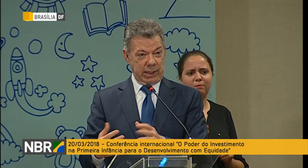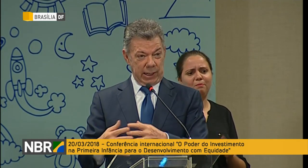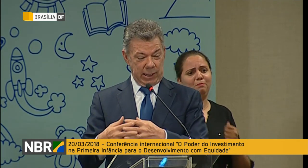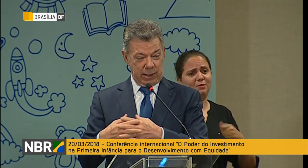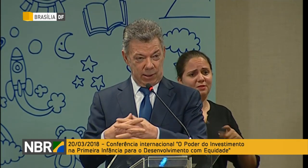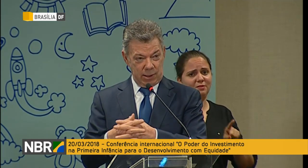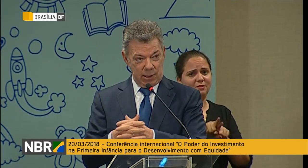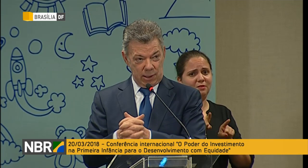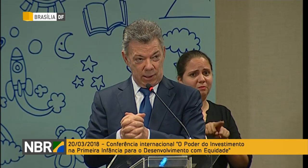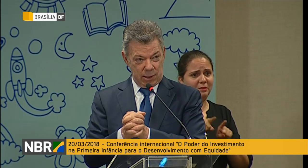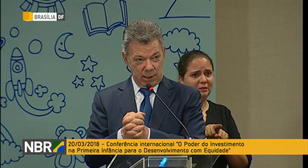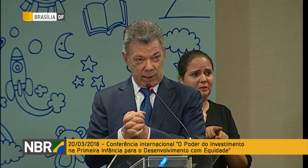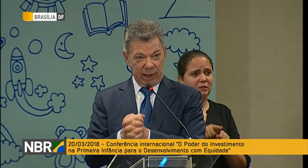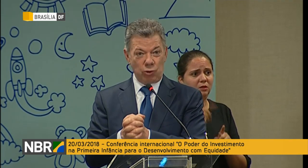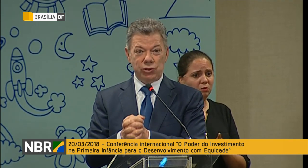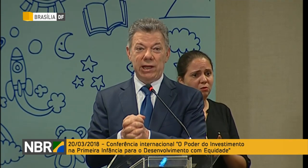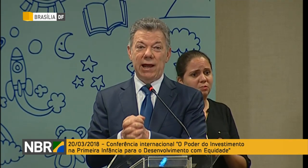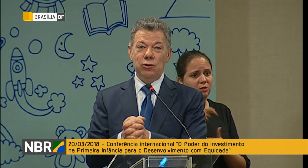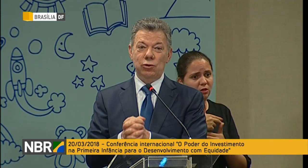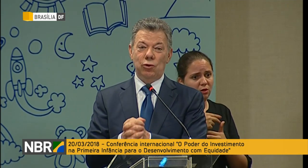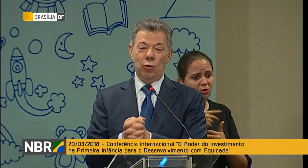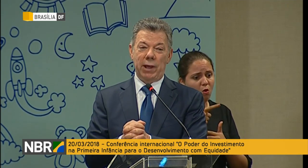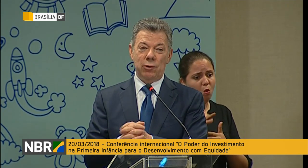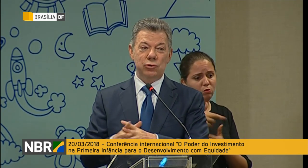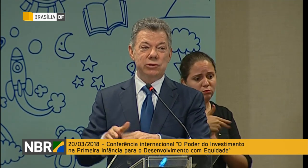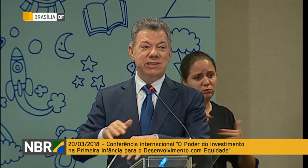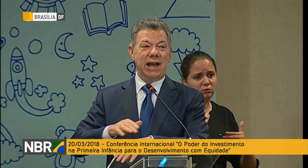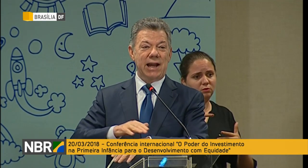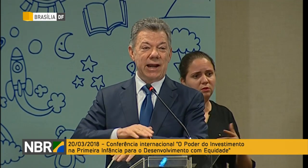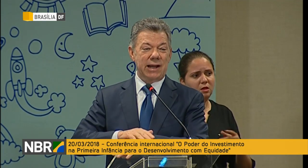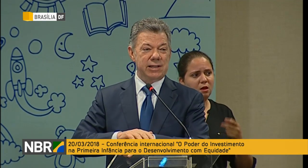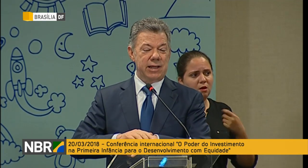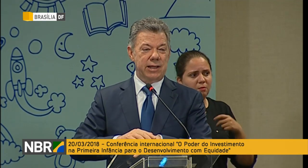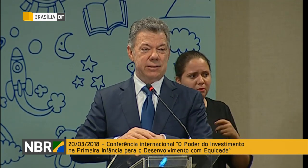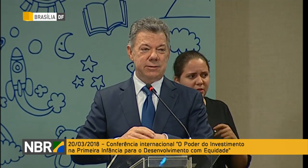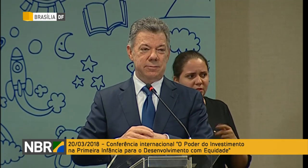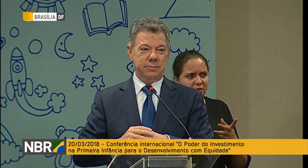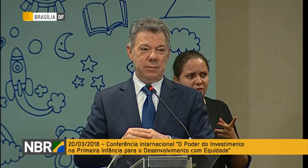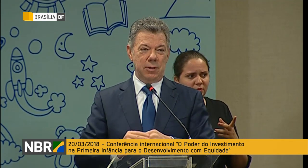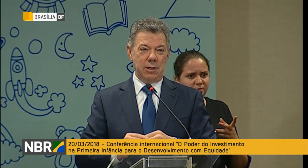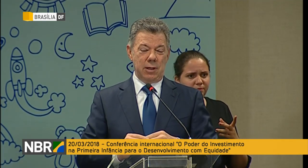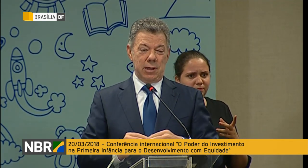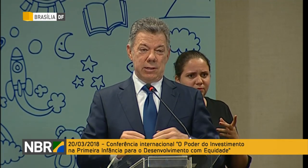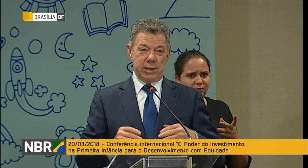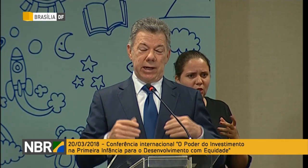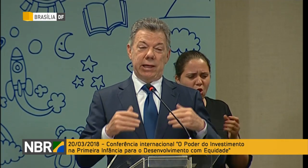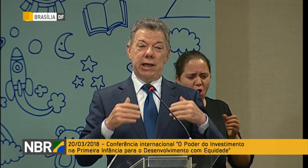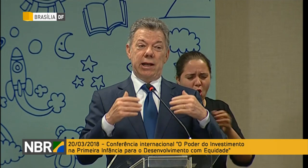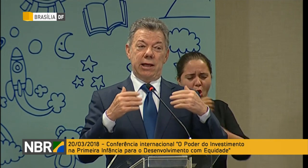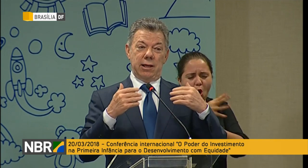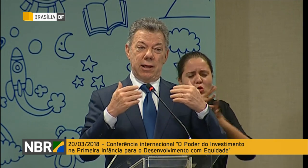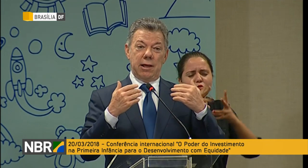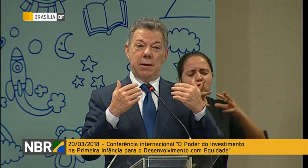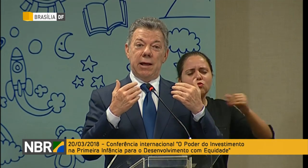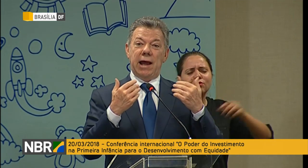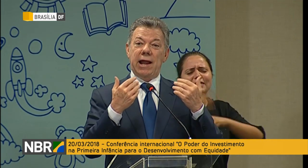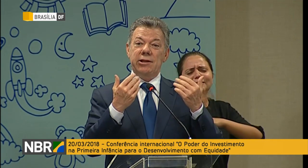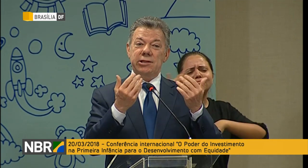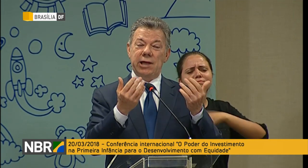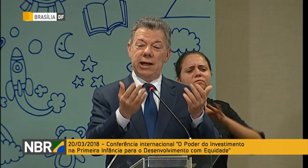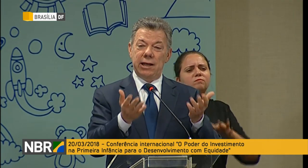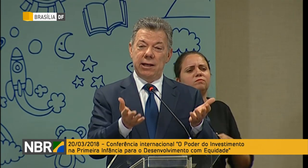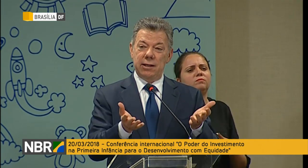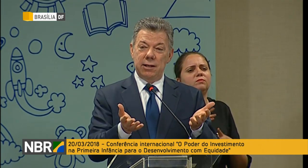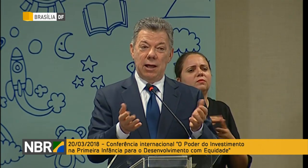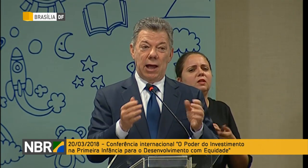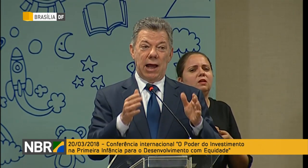outras condições. Então, se requer uma conciliação entre os colombianos, ou seja, curar as feridas